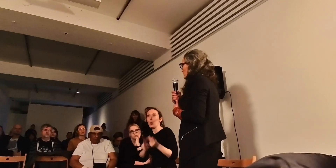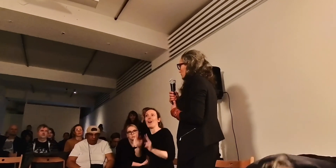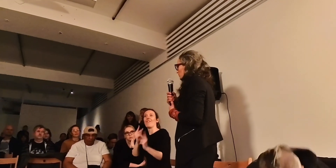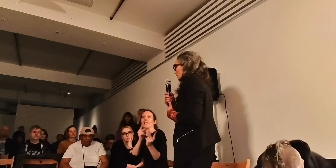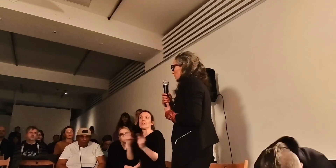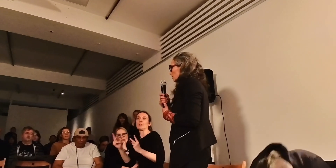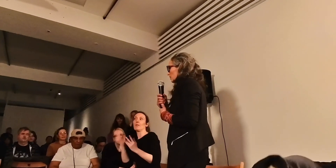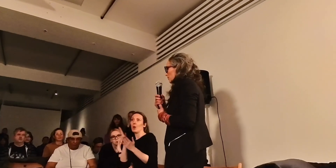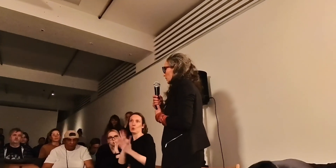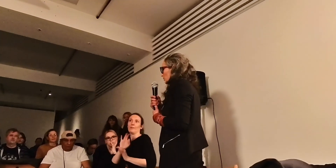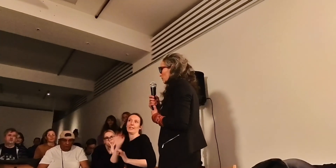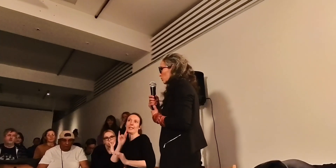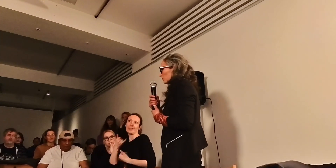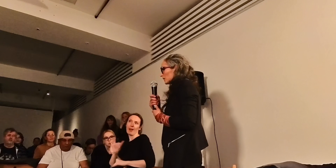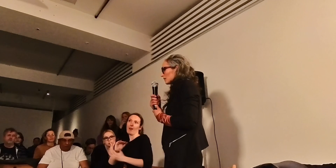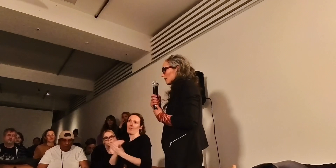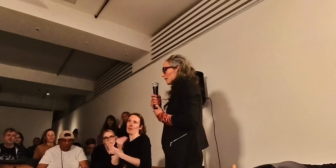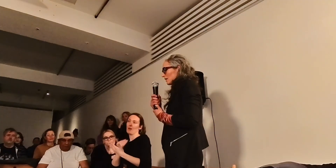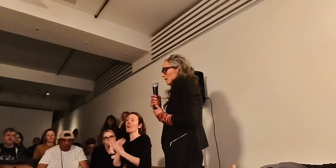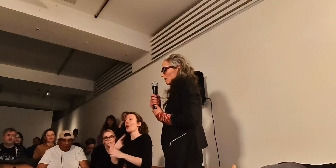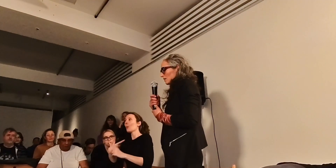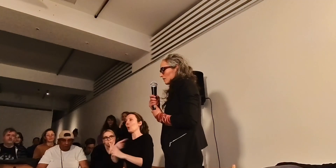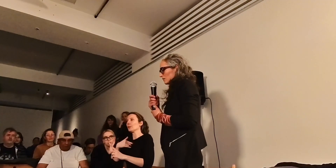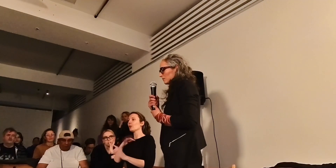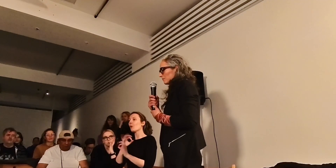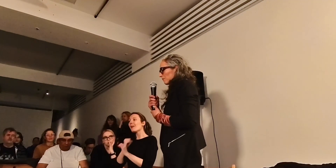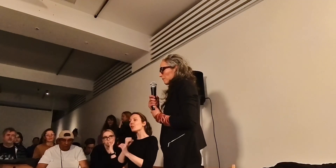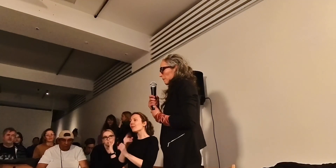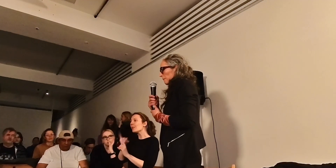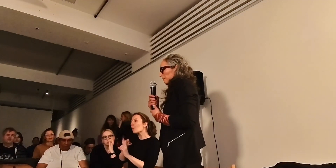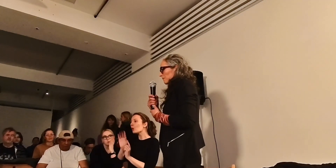reflektovat svůj život a ty pracovní podmínky také